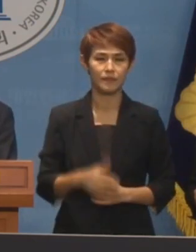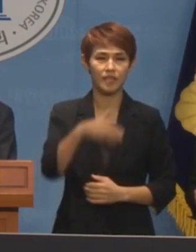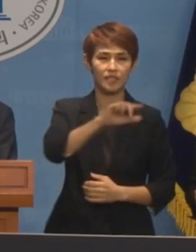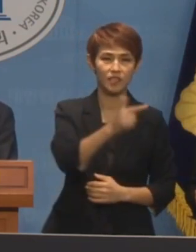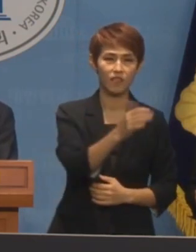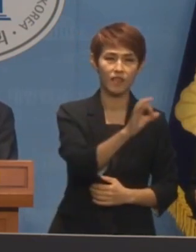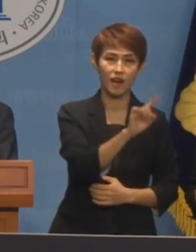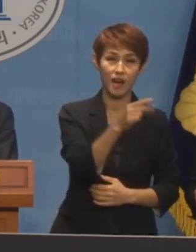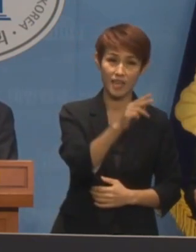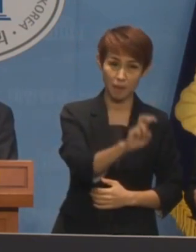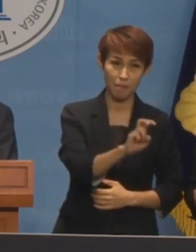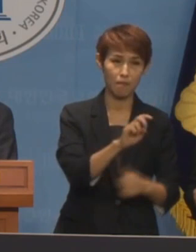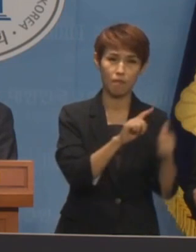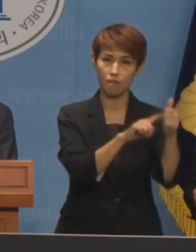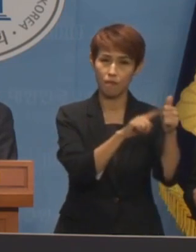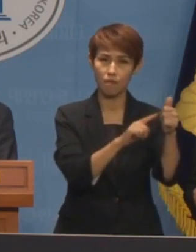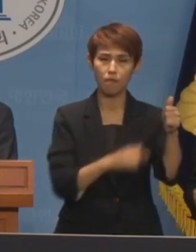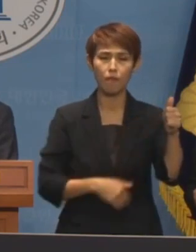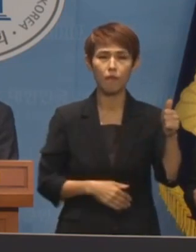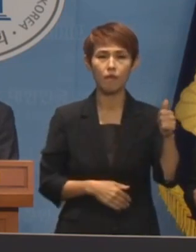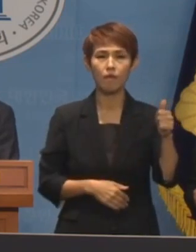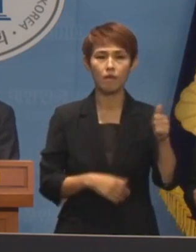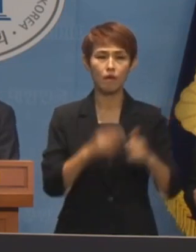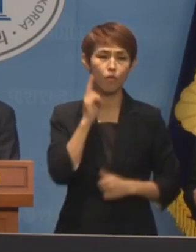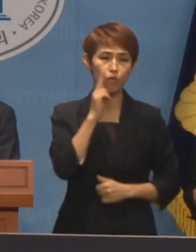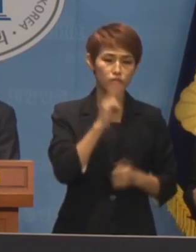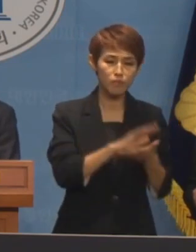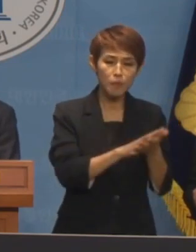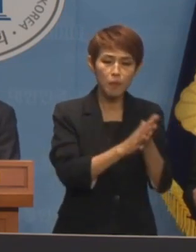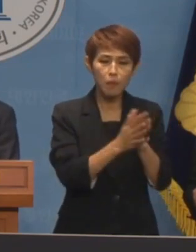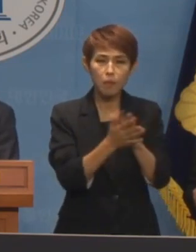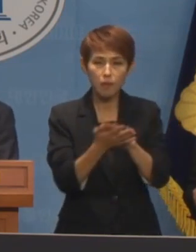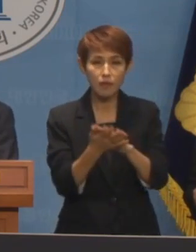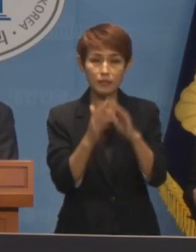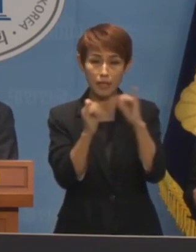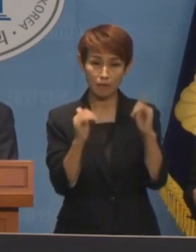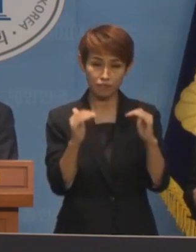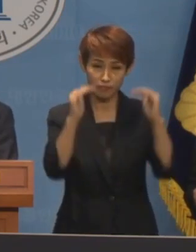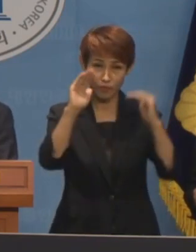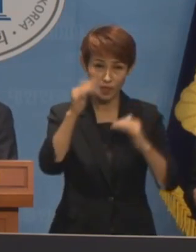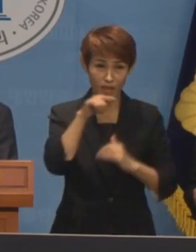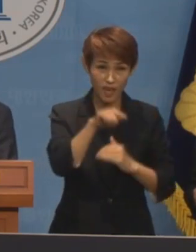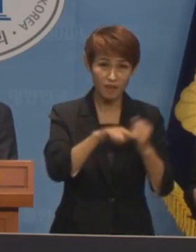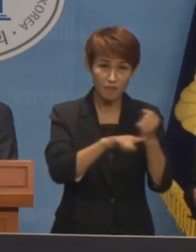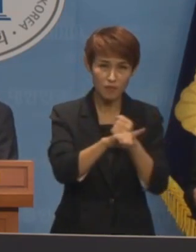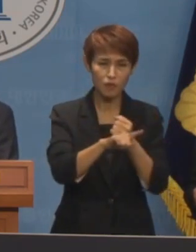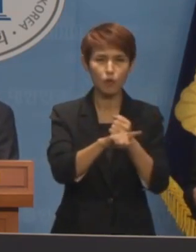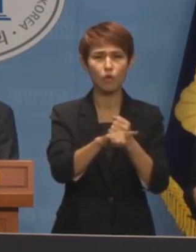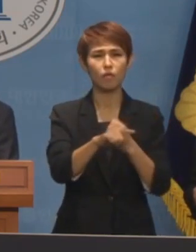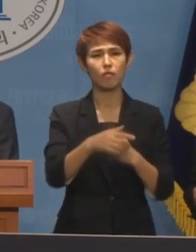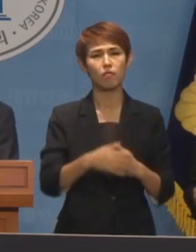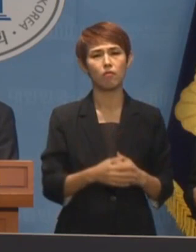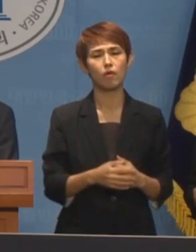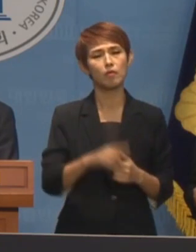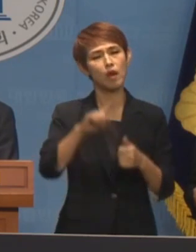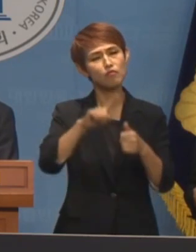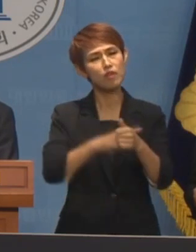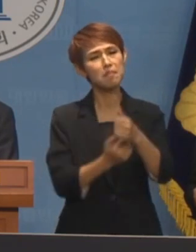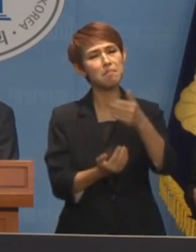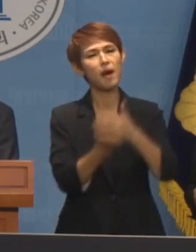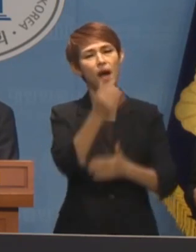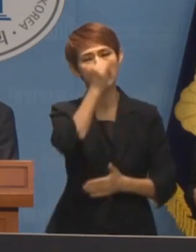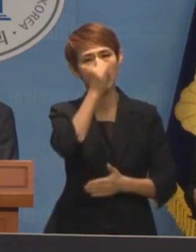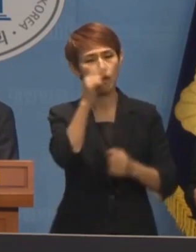의원, 사실 진화론은 원물질의 자존을 믿는 일종의 종교이며 모든 것이 우연으로 발생했다는